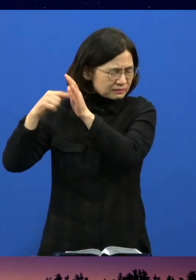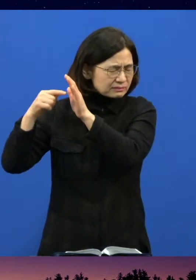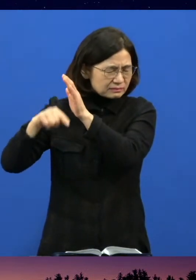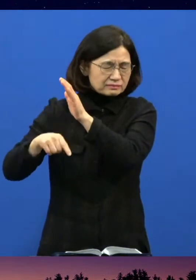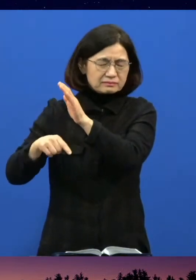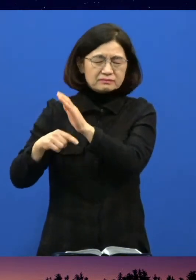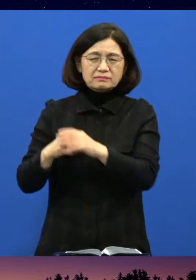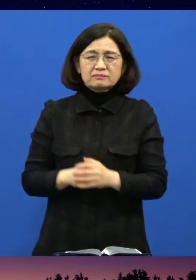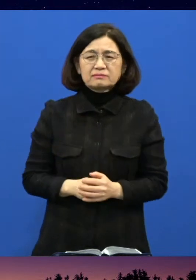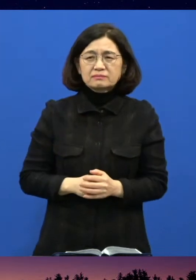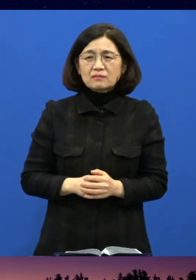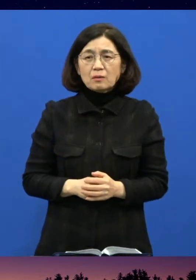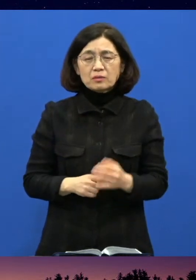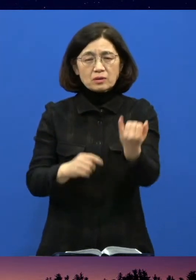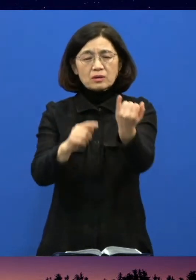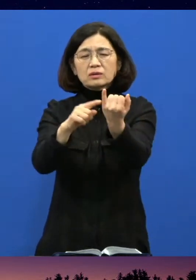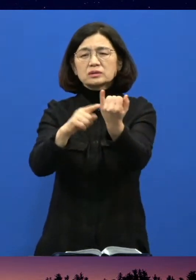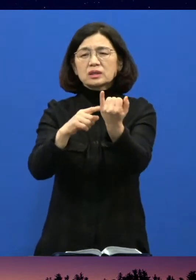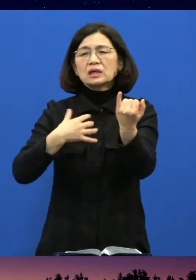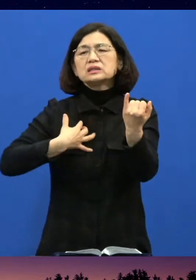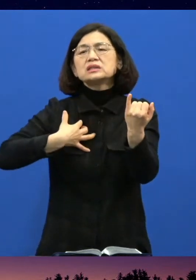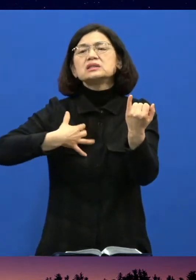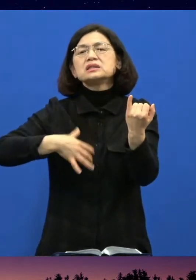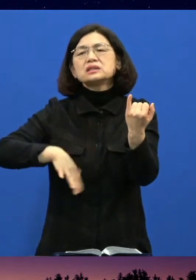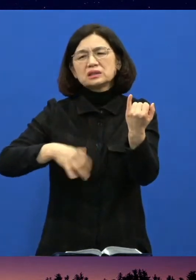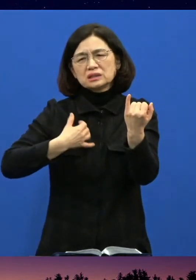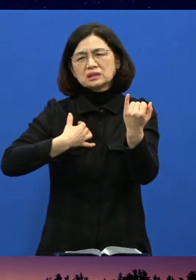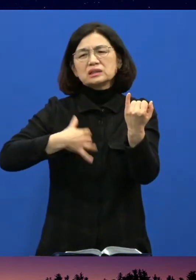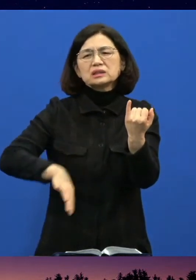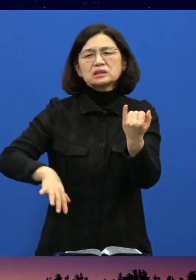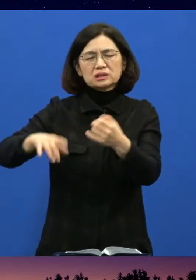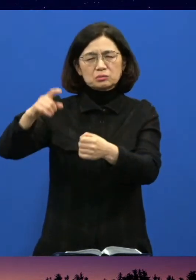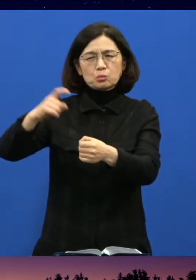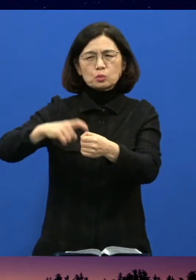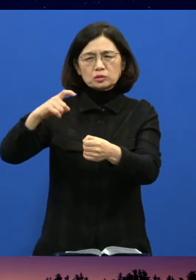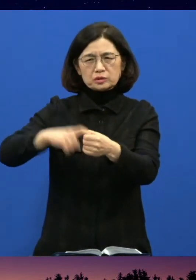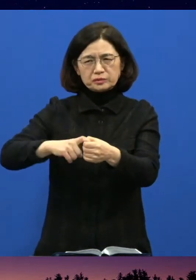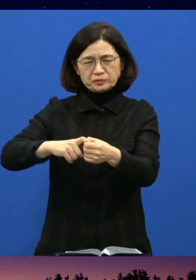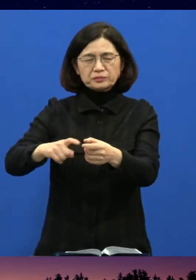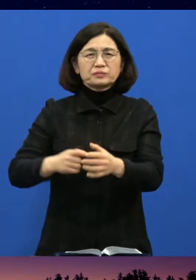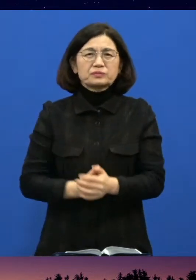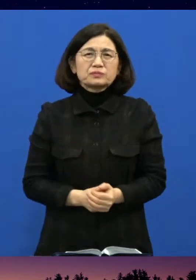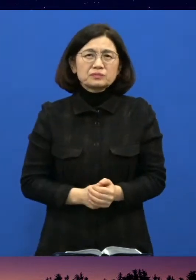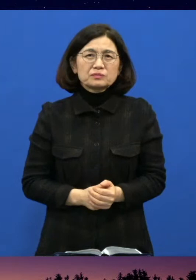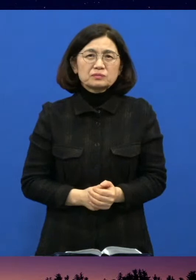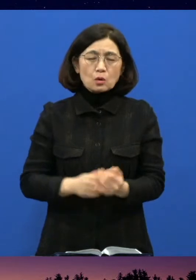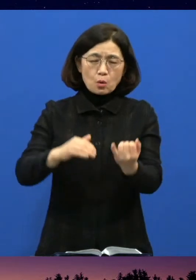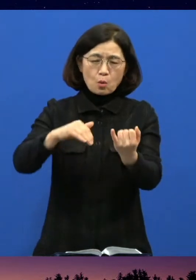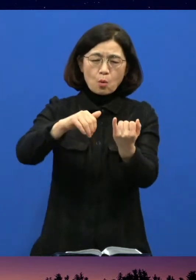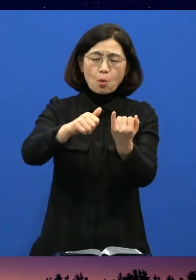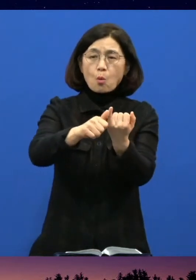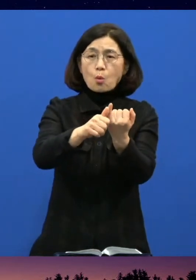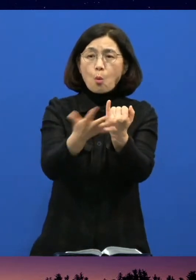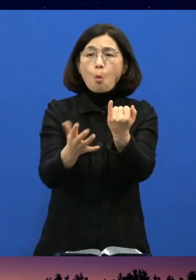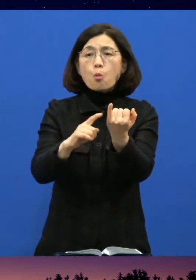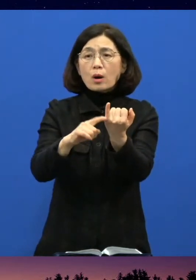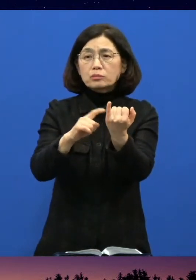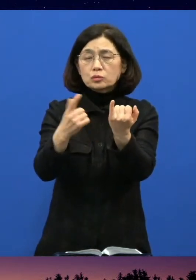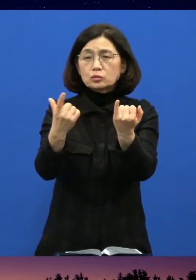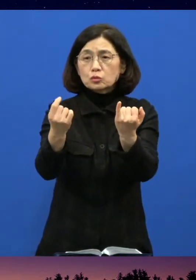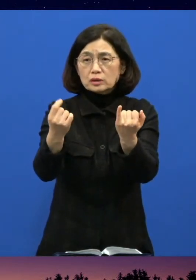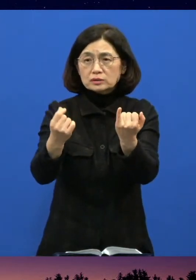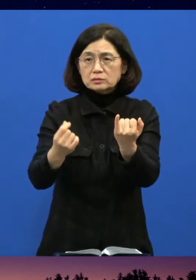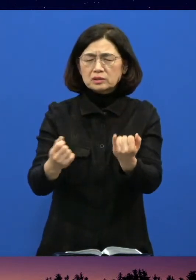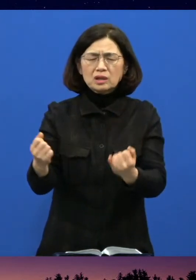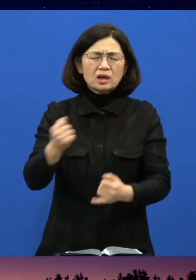자, 그동안 그렇게 하면서 많은 사람들이 포기하고 물러났습니다. 또 이 과부도 마찬가지죠. 탄원을